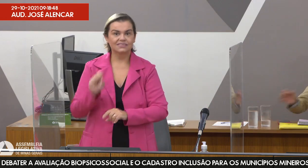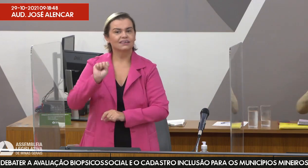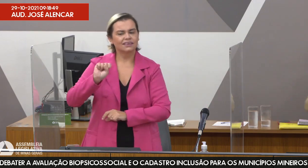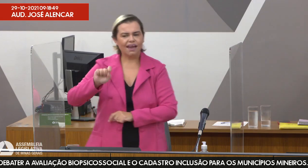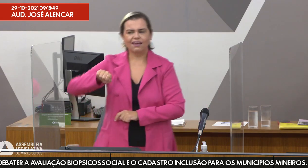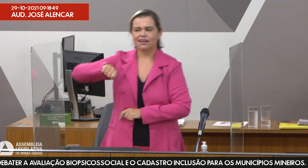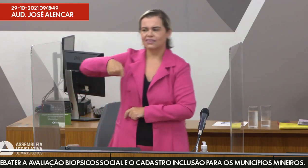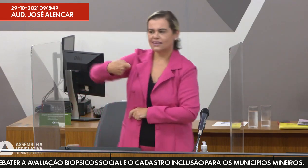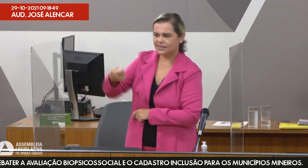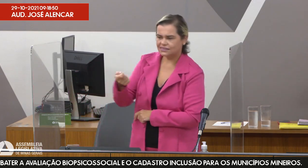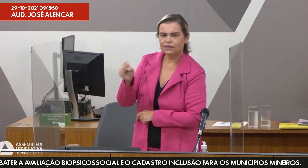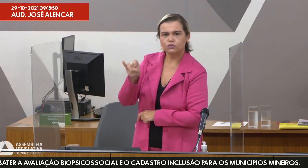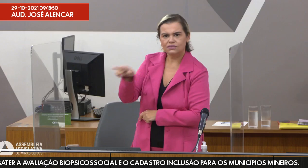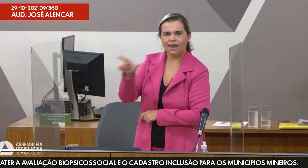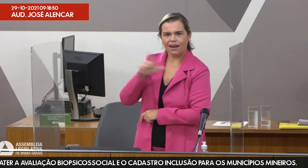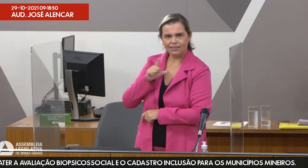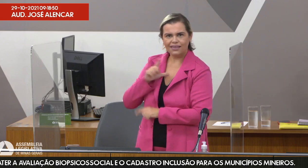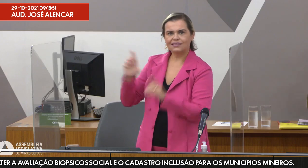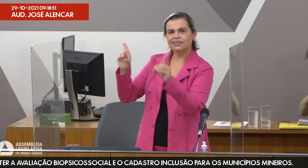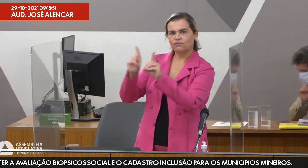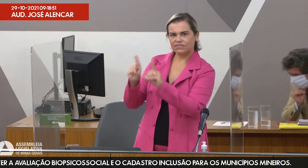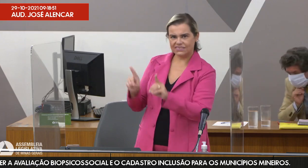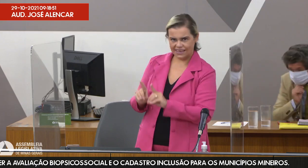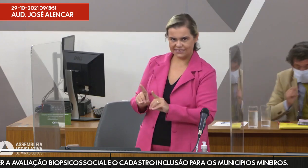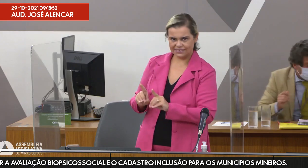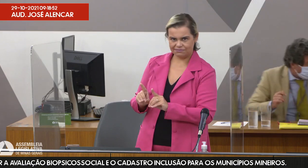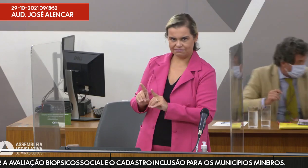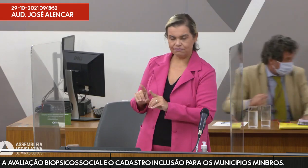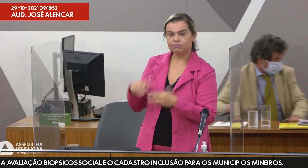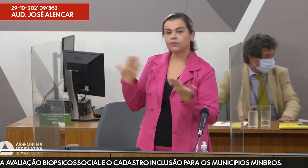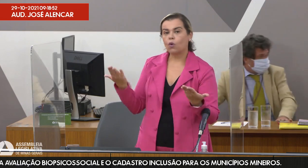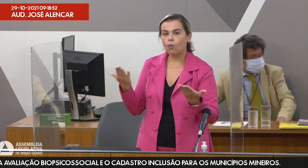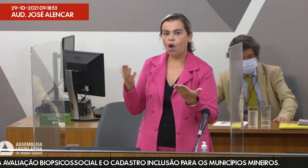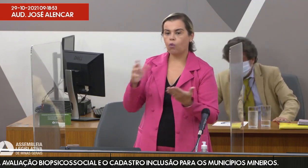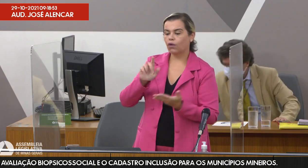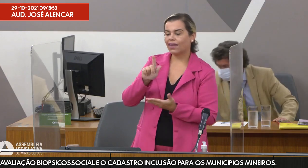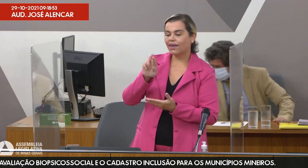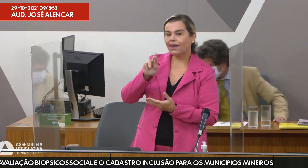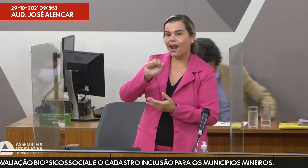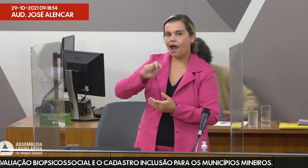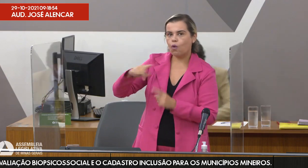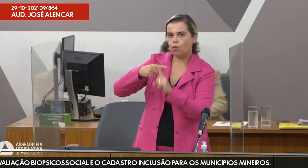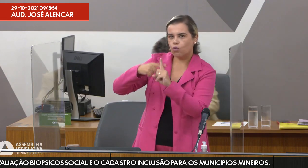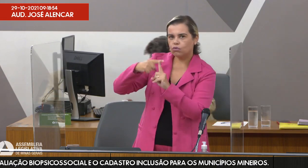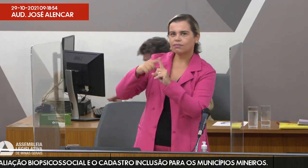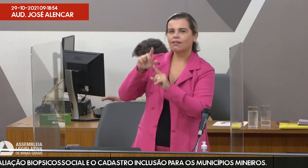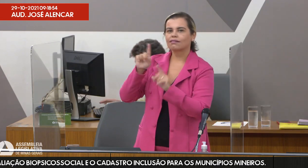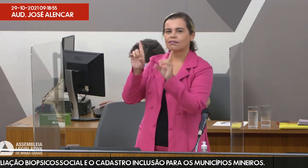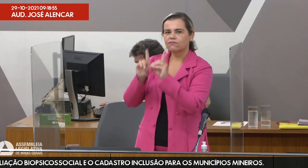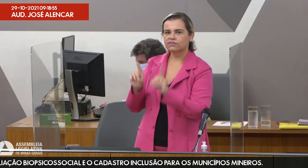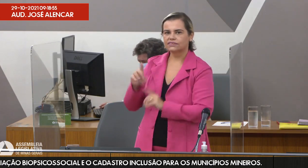para avaliação das pessoas com deficiência, para a caracterização dessa deficiência, de qual